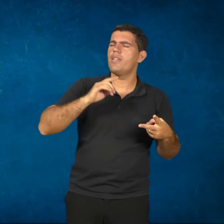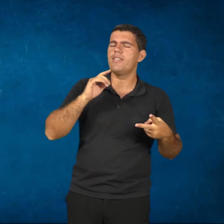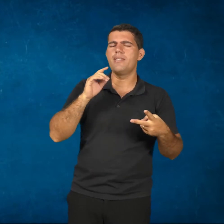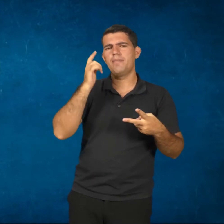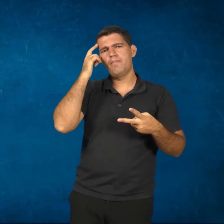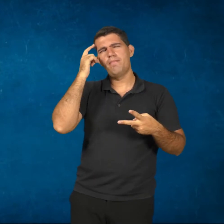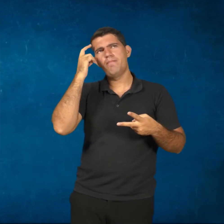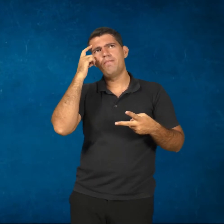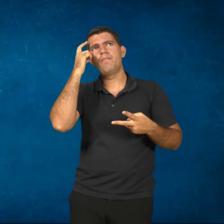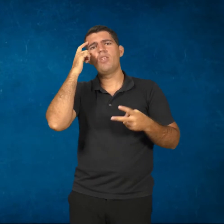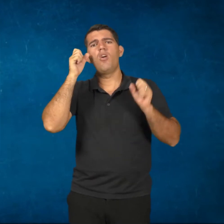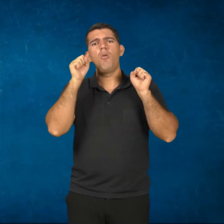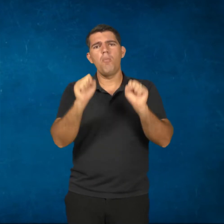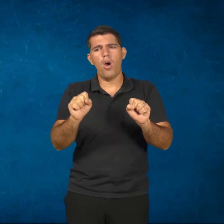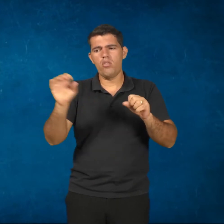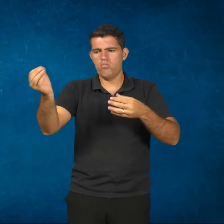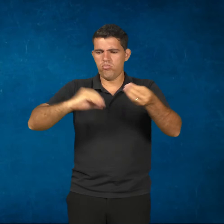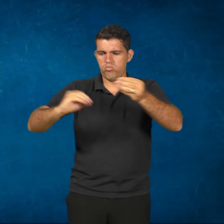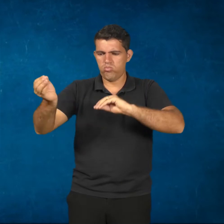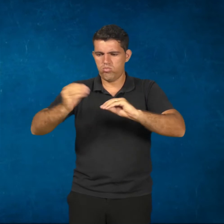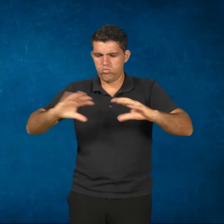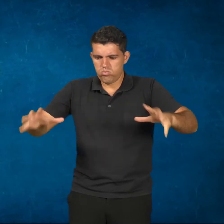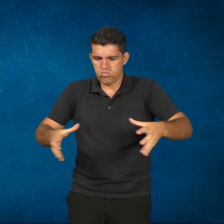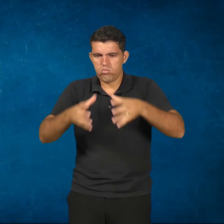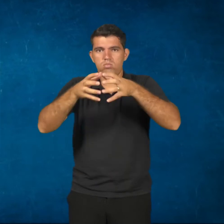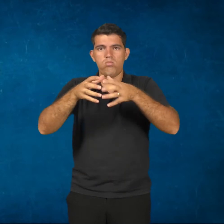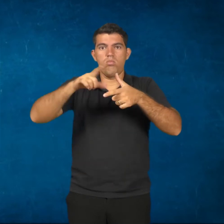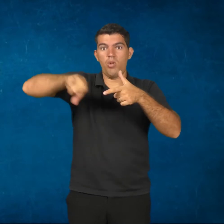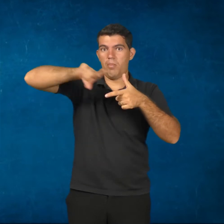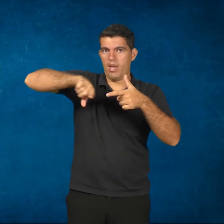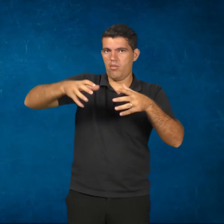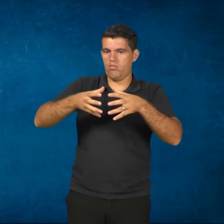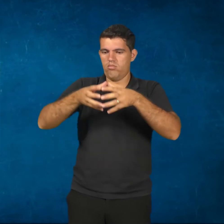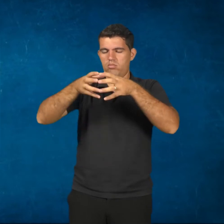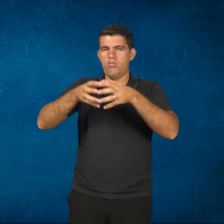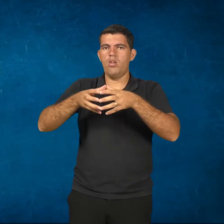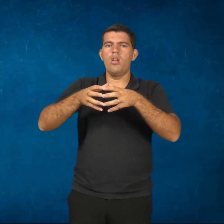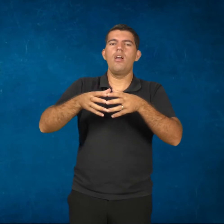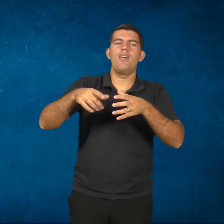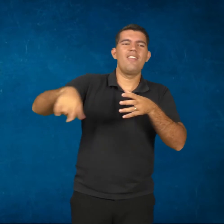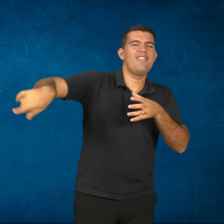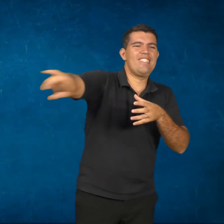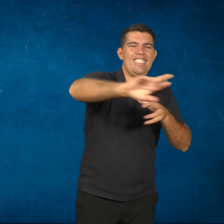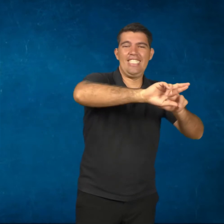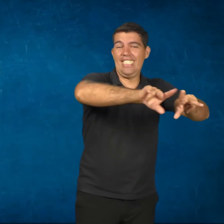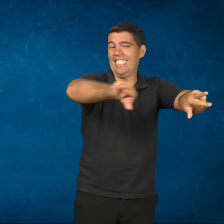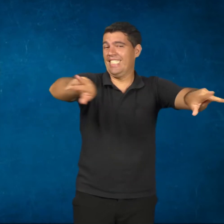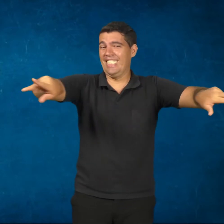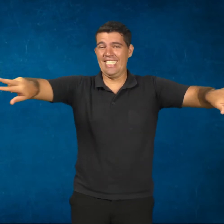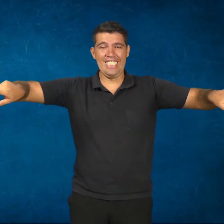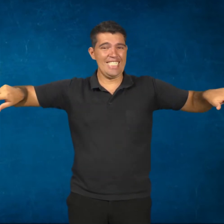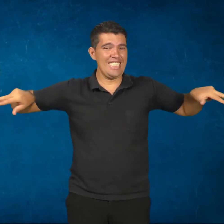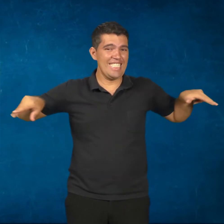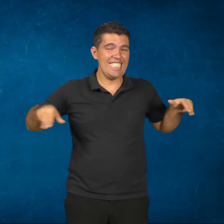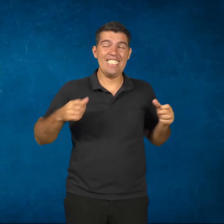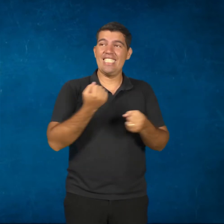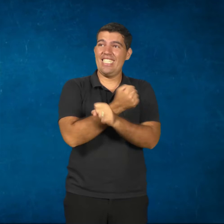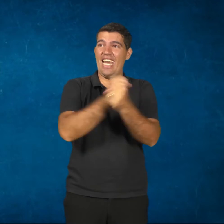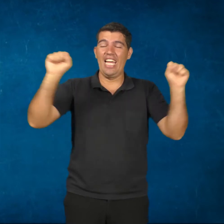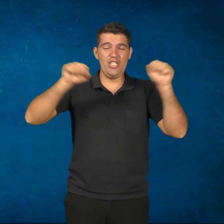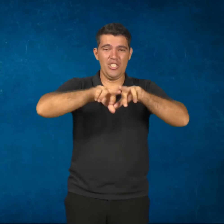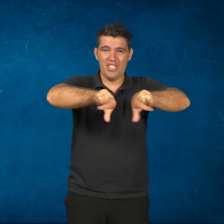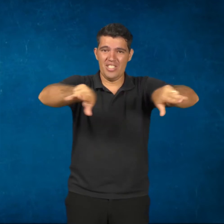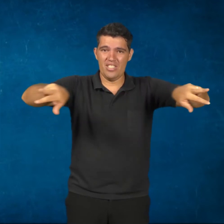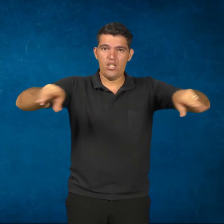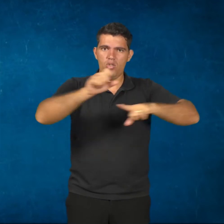colocar um grupo de problemas que é justamente lidar com uma heterogeneidade imensa, não só da